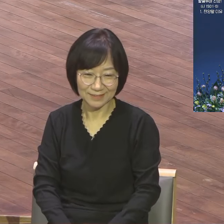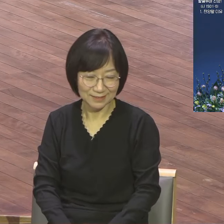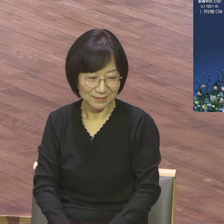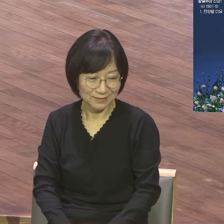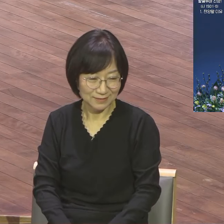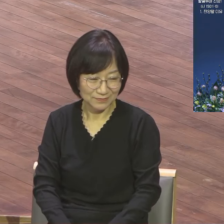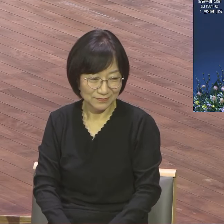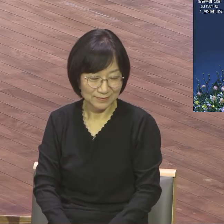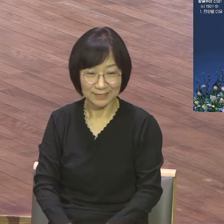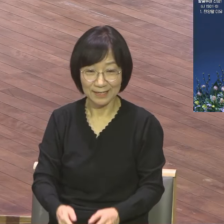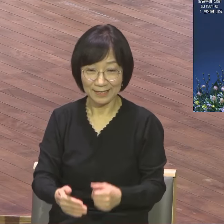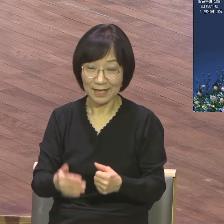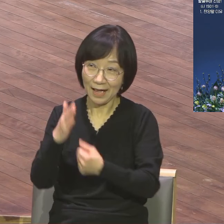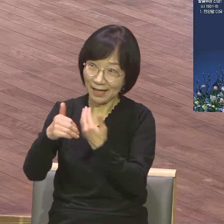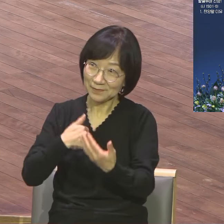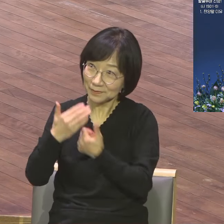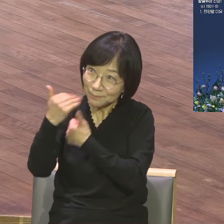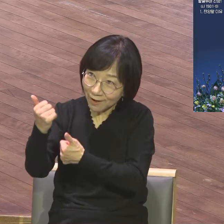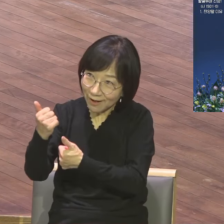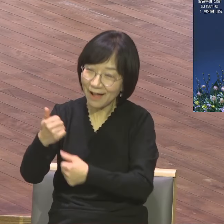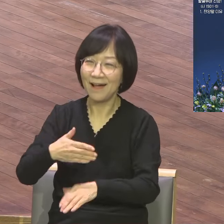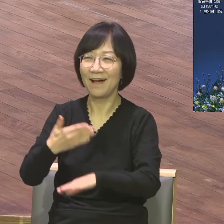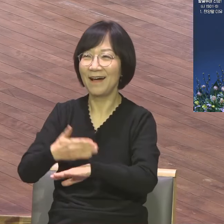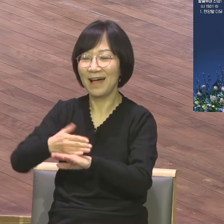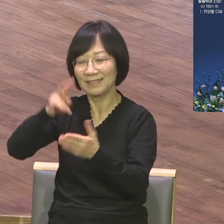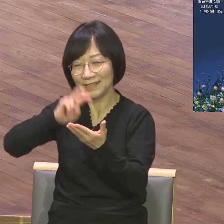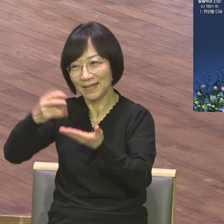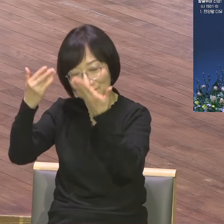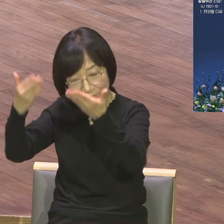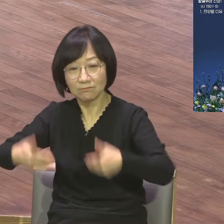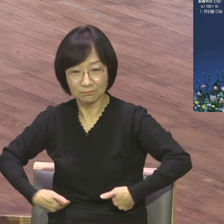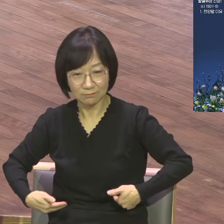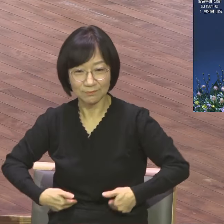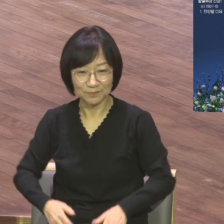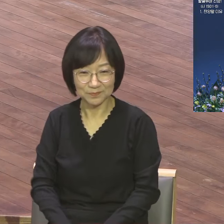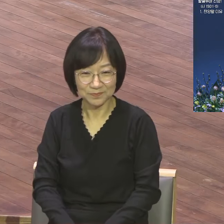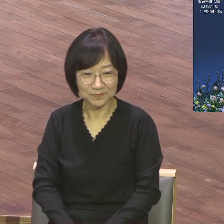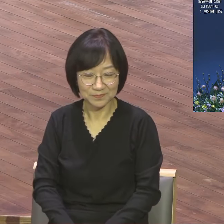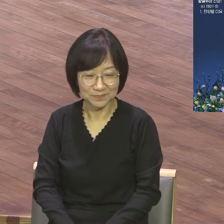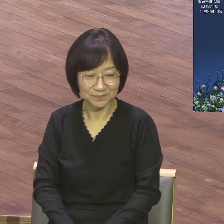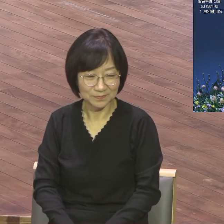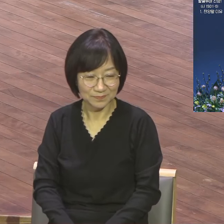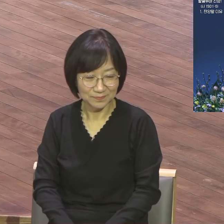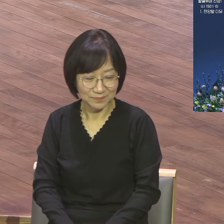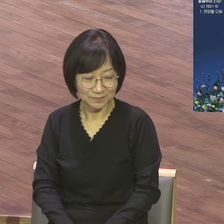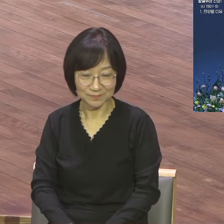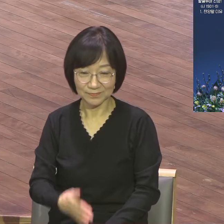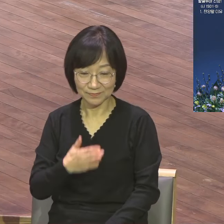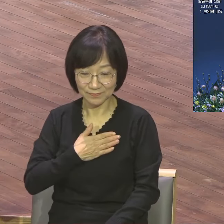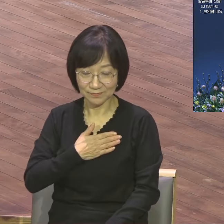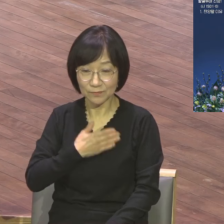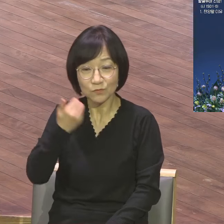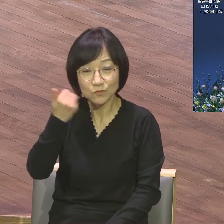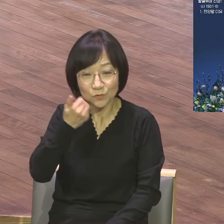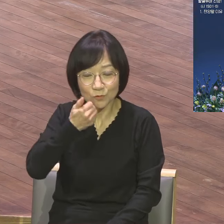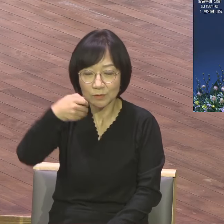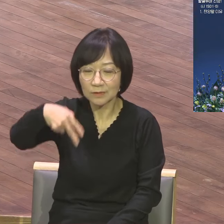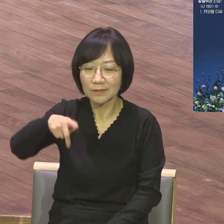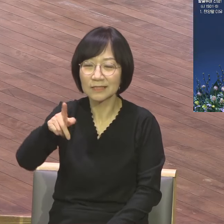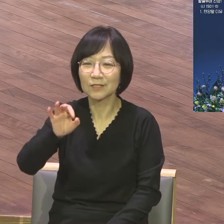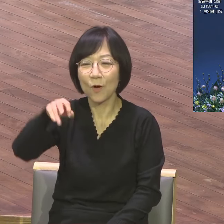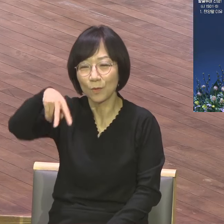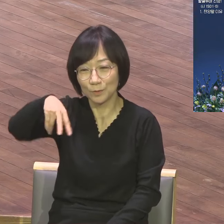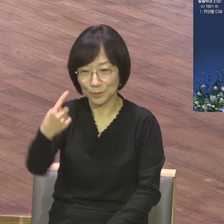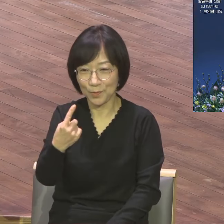그럼 하나님을 찬양해야지요. 아멘. 내가 성소잖아요. 내가 그럼 내가 혼자 있을 때 찬양하고 교회